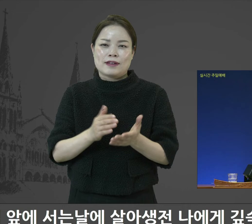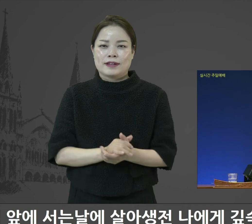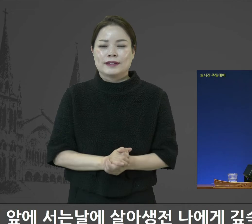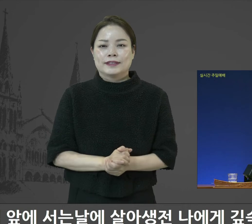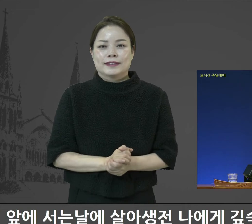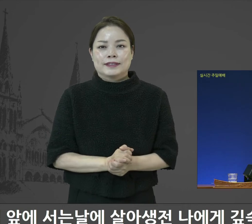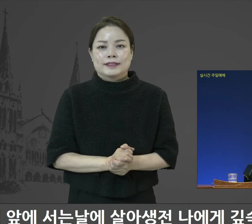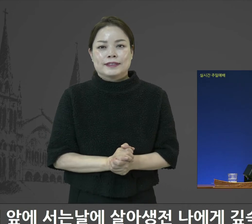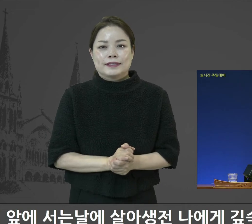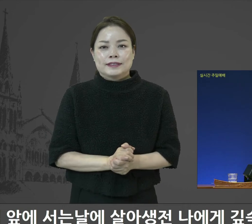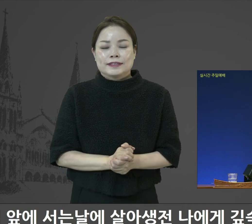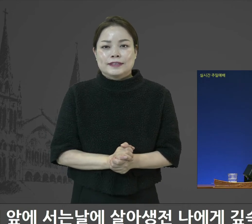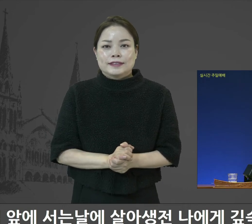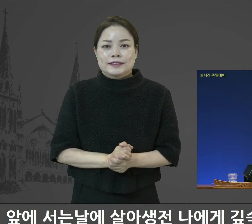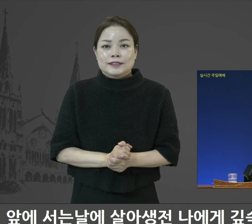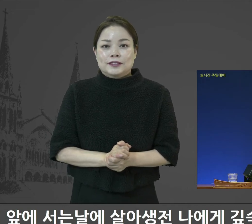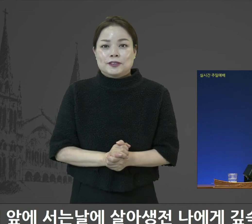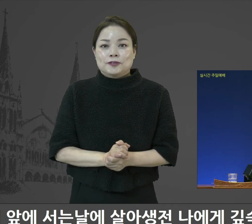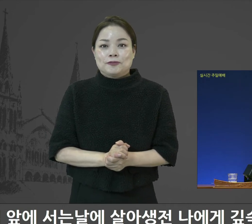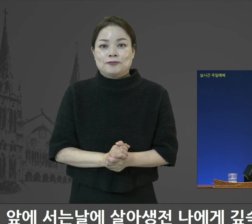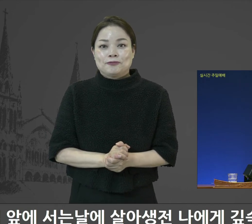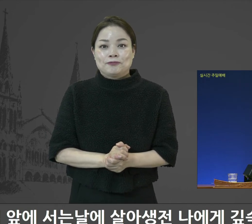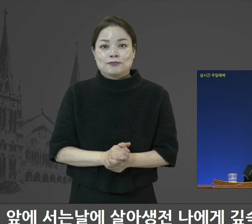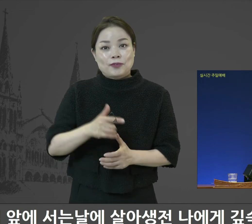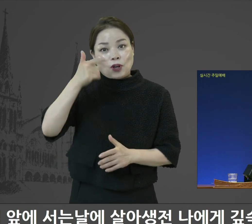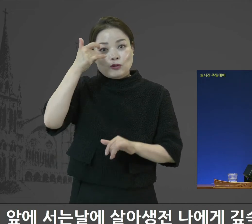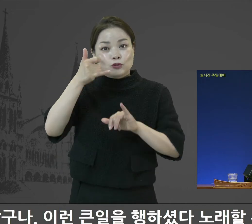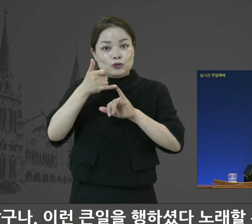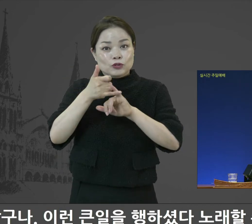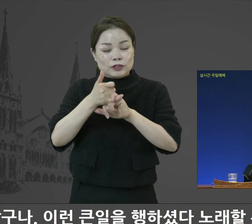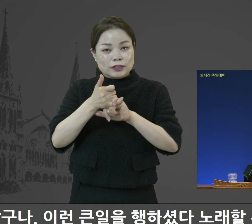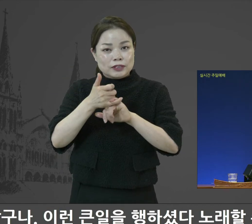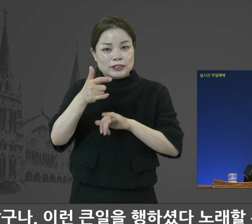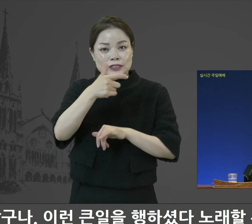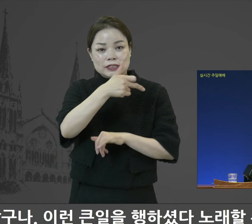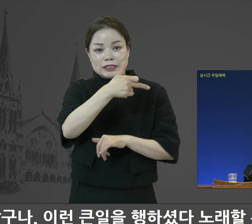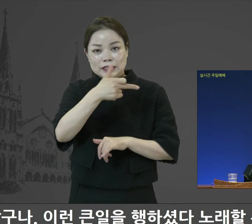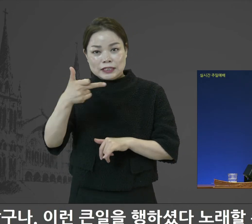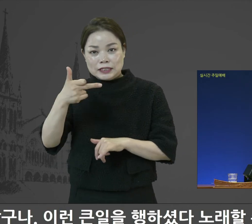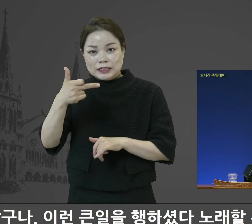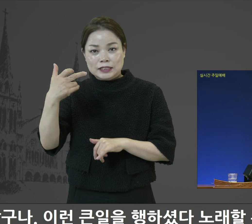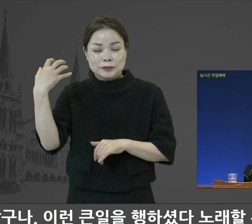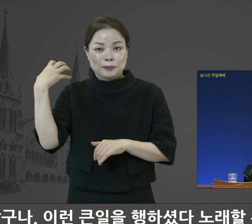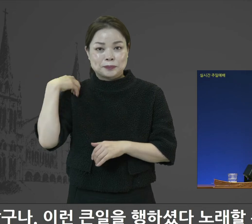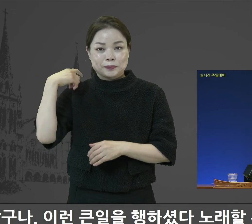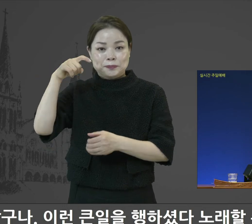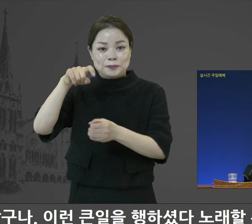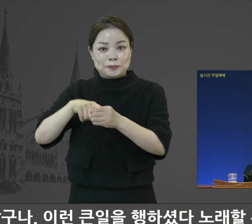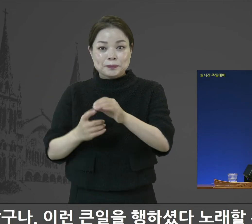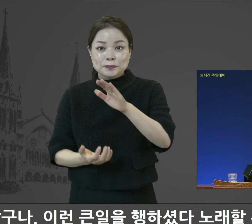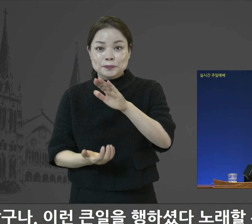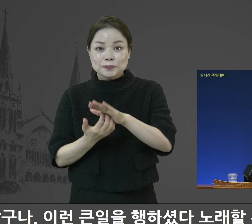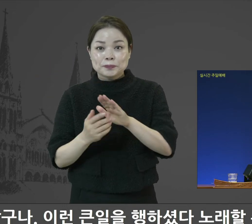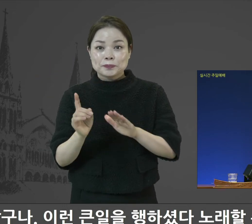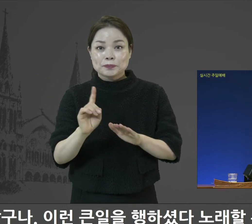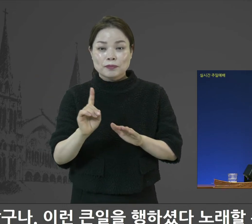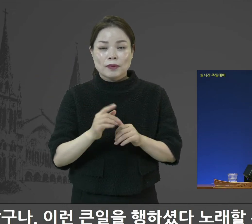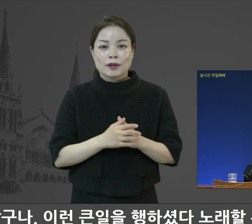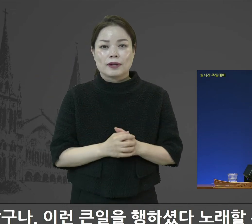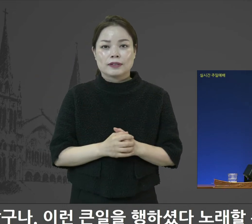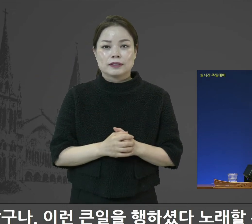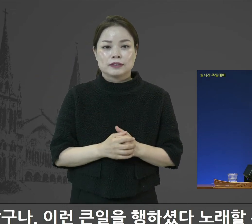것입니다. 자, 이제 구약의 큰 일들의 내용을 살펴보았는데 다시 오늘 본문으로 돌아와 주시기